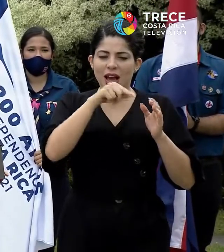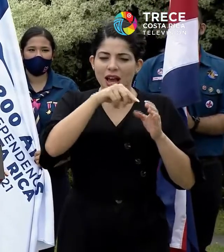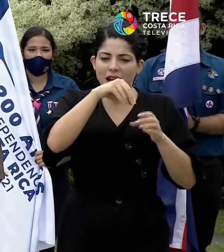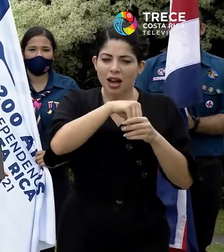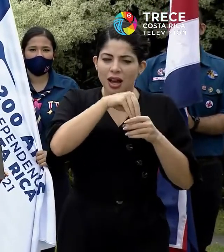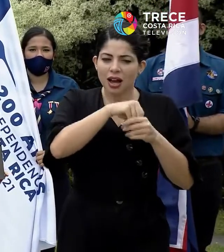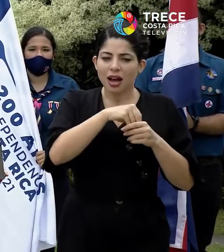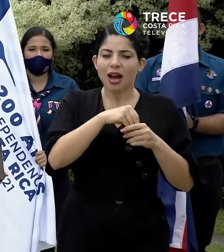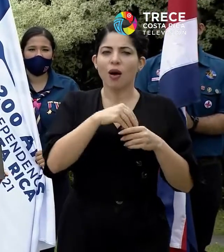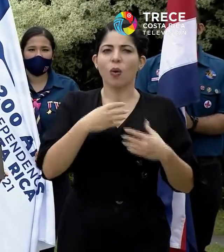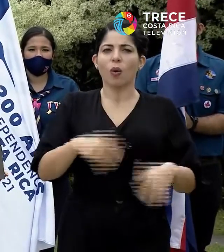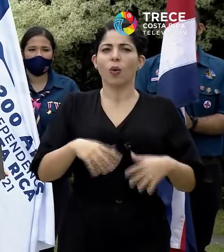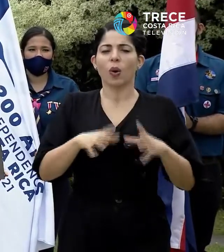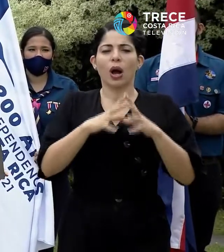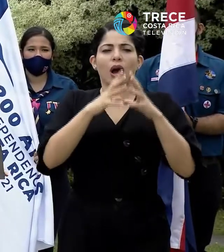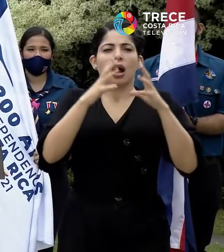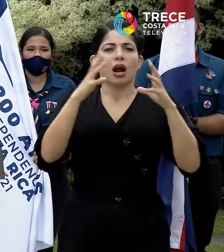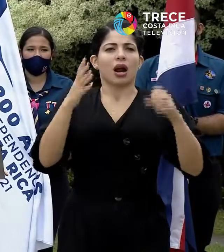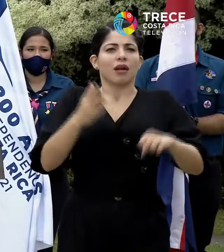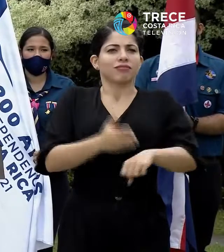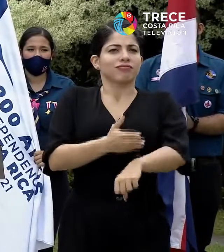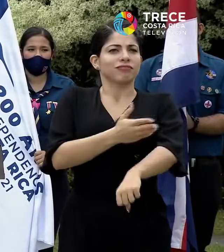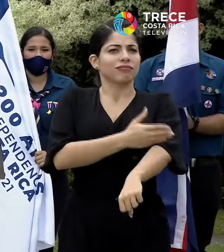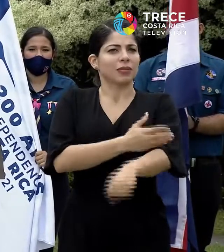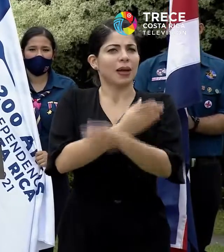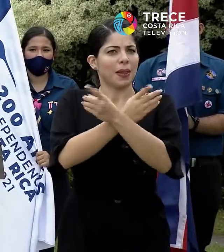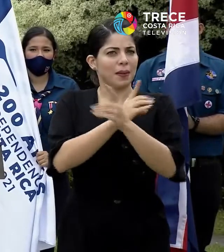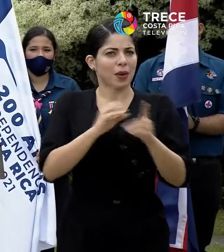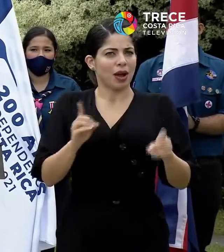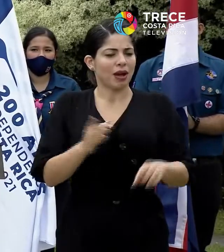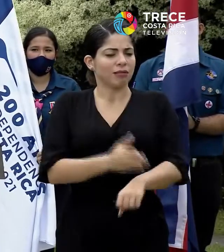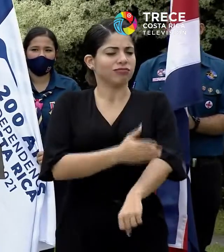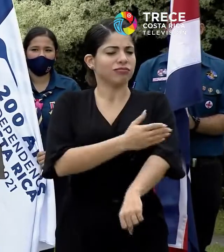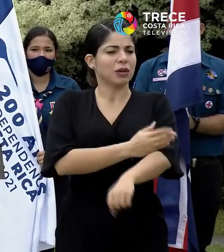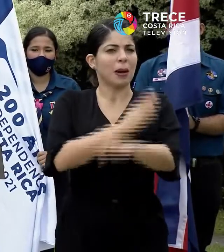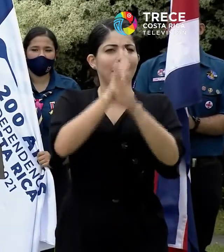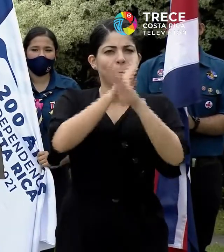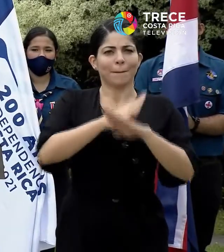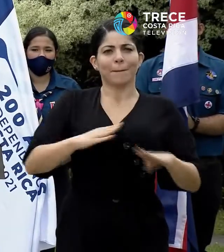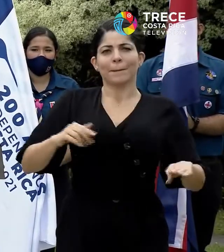un enorme avance en la democracia y en la paz de este país.